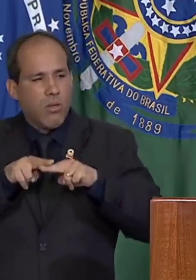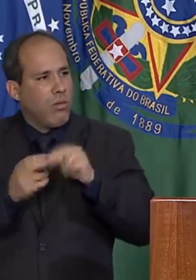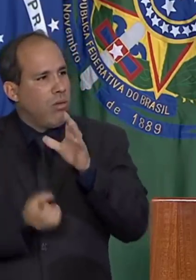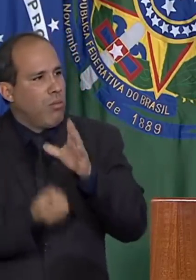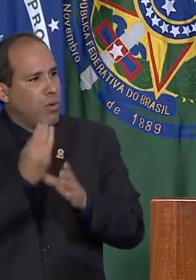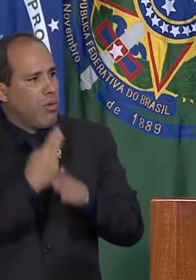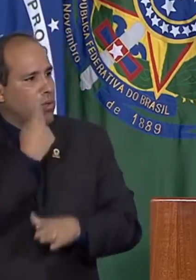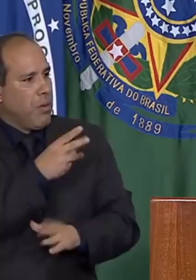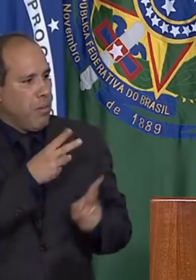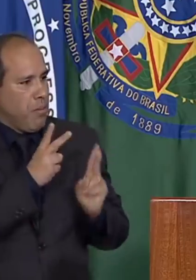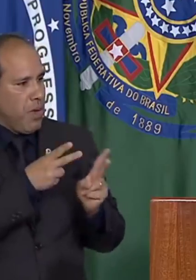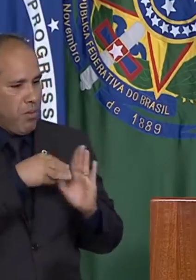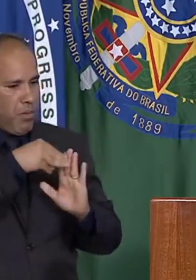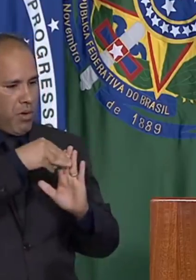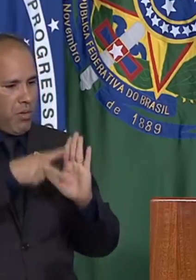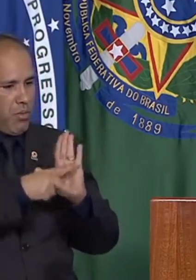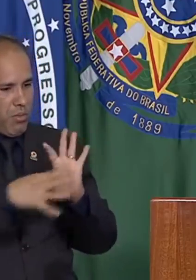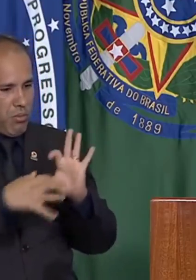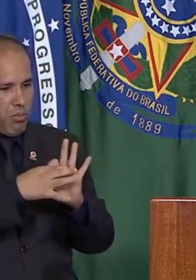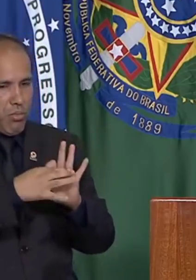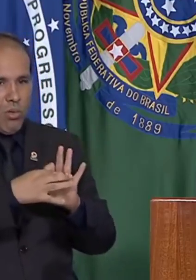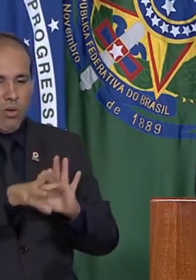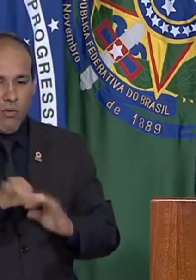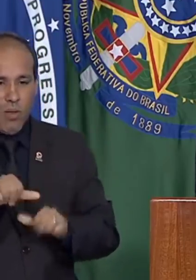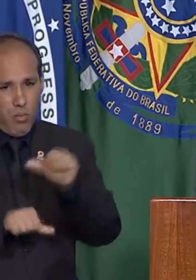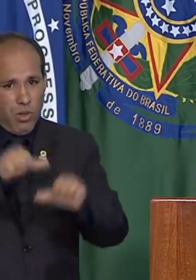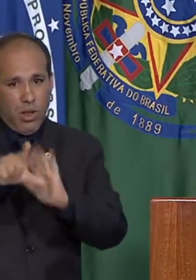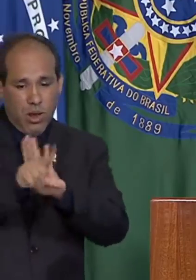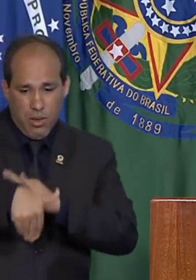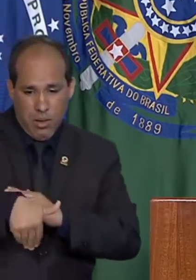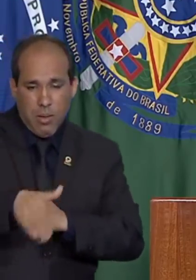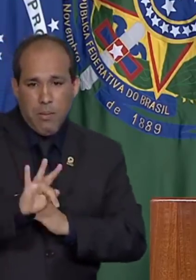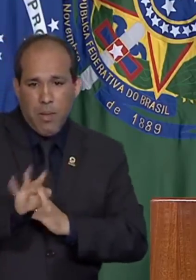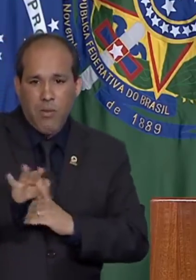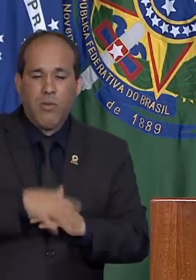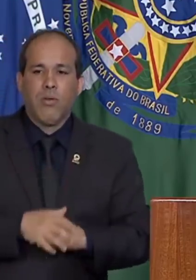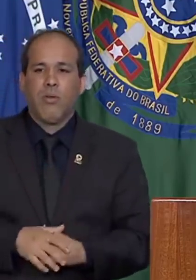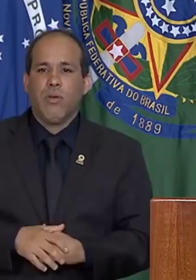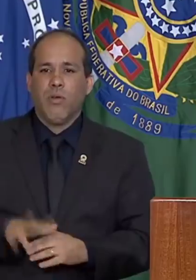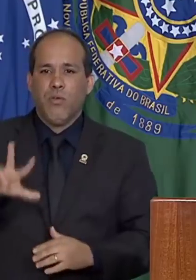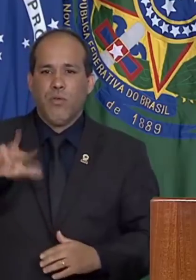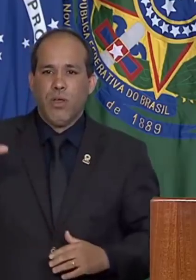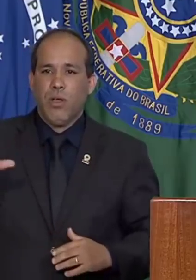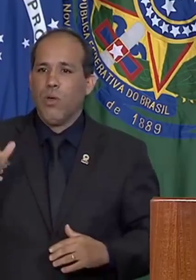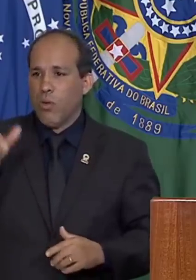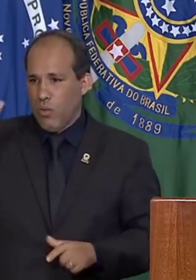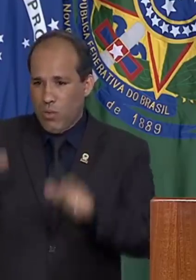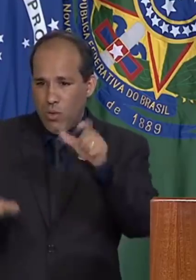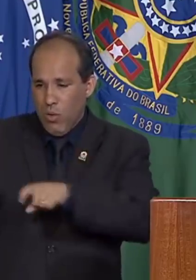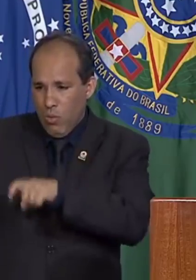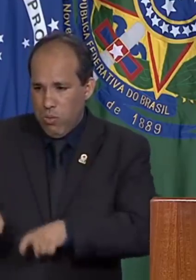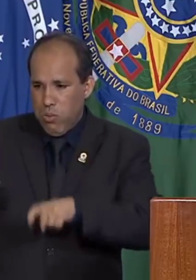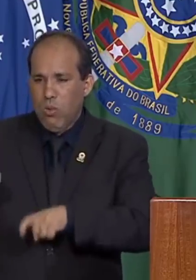essa medida provisória, lei brevemente, estimulará que o homem do campo cada vez